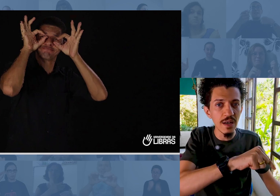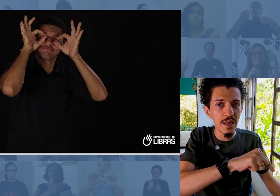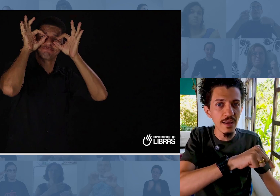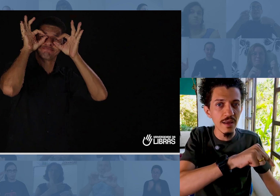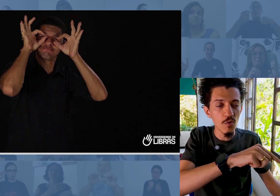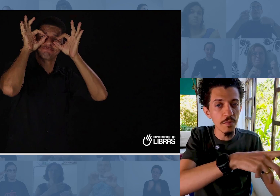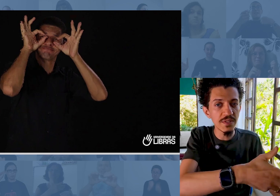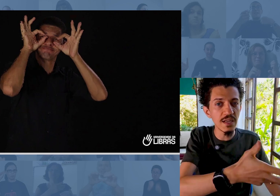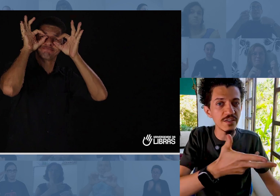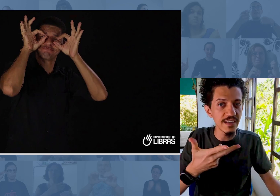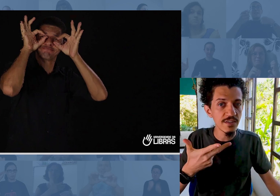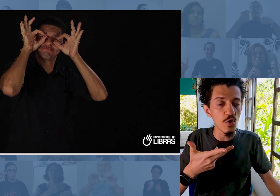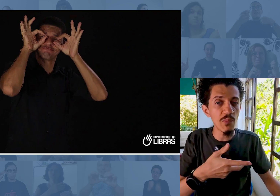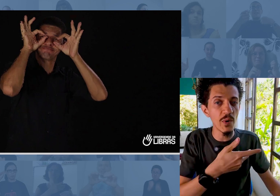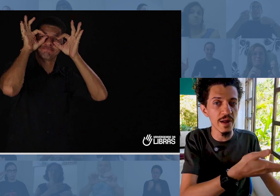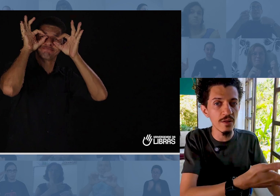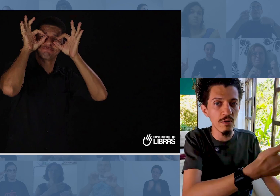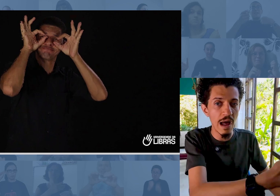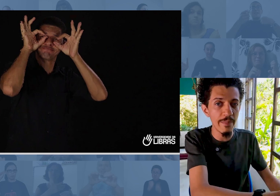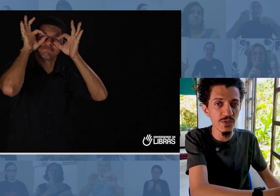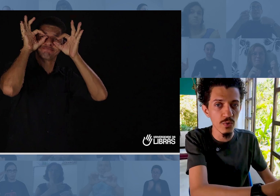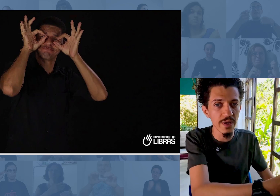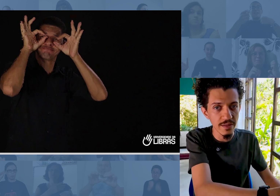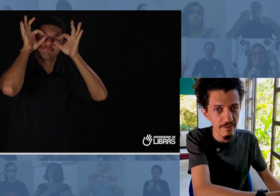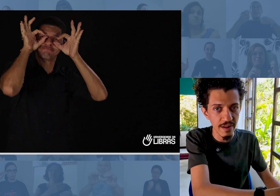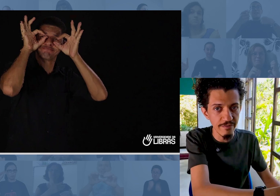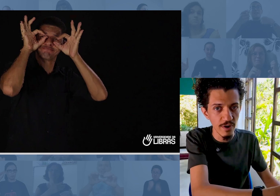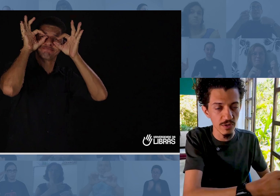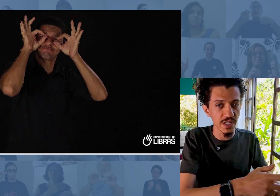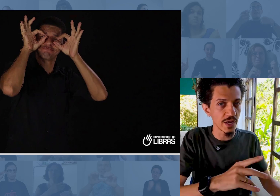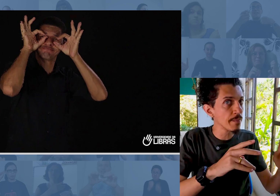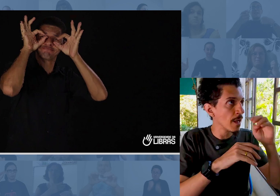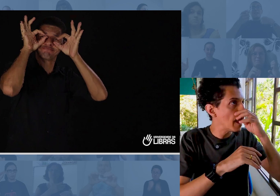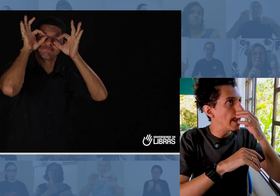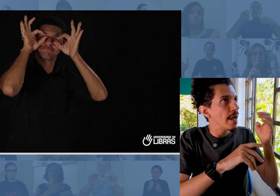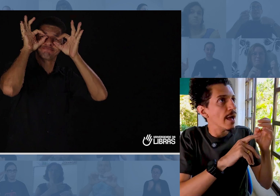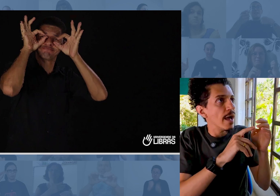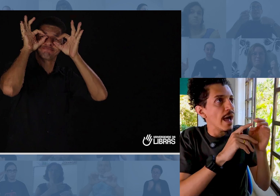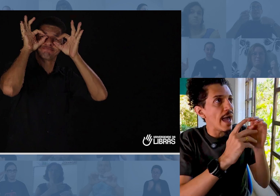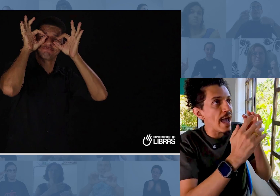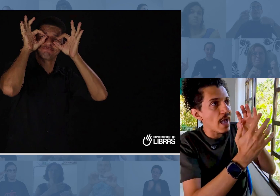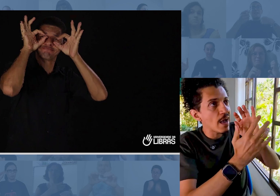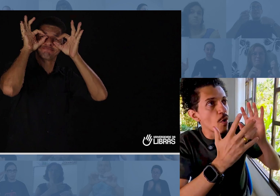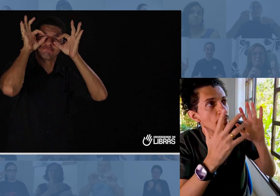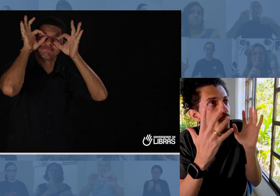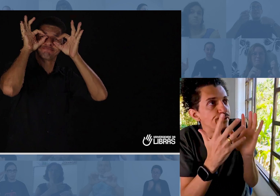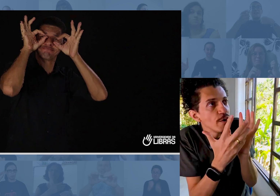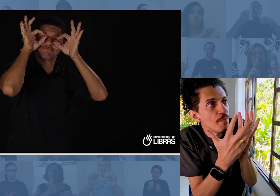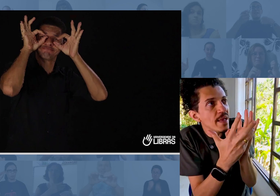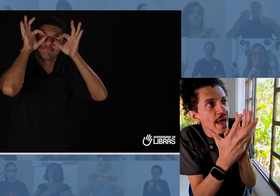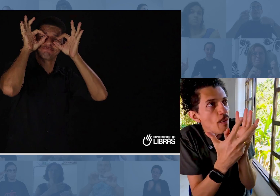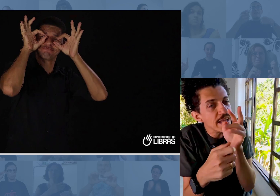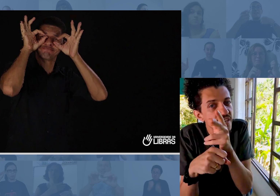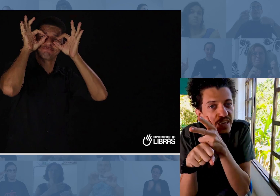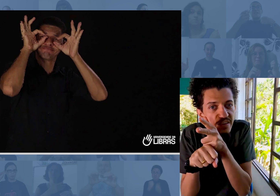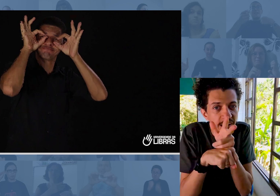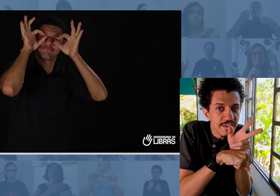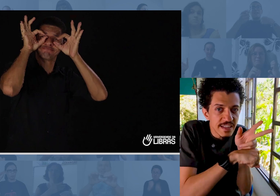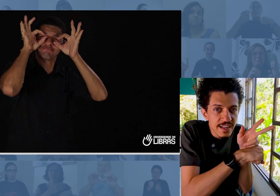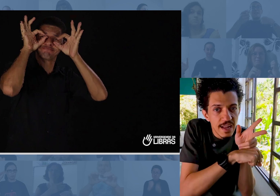ali, como se ele estivesse incorporando a pessoa que ele está vendo na foto. Ou seja, é como no filme, realmente, em que está fazendo aquele